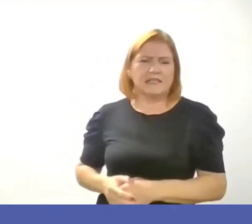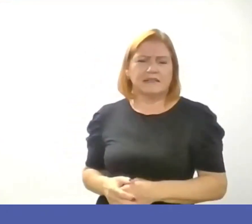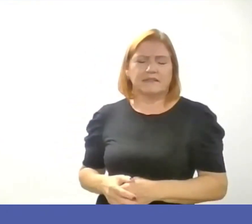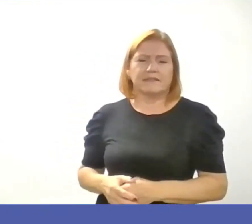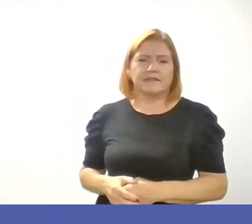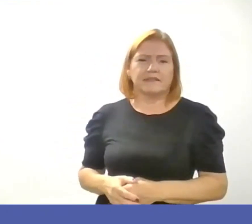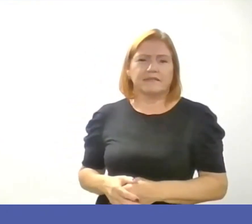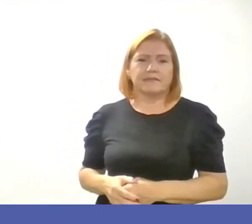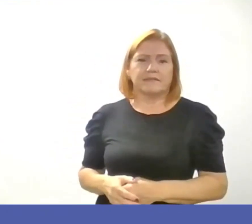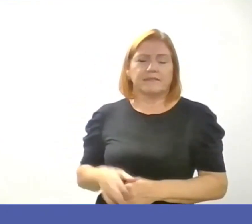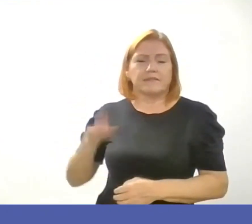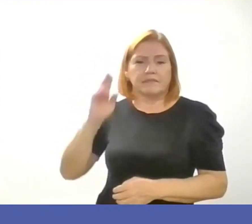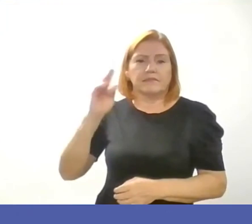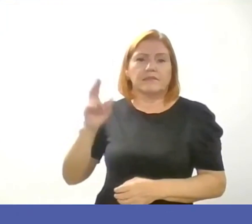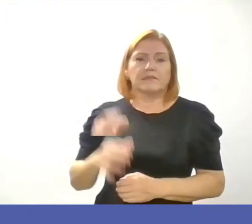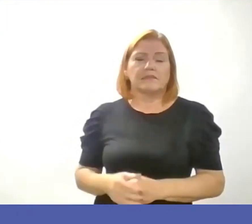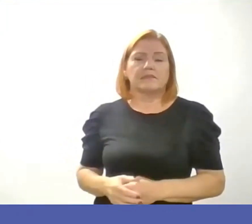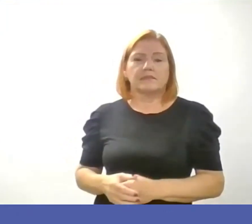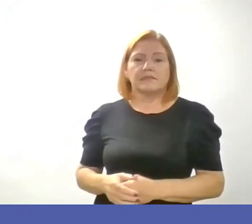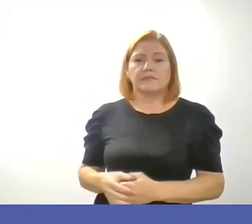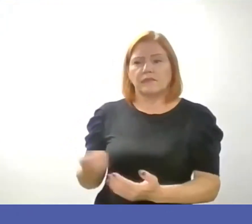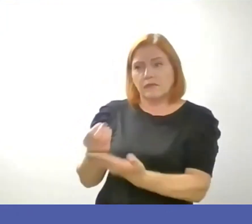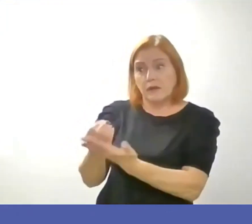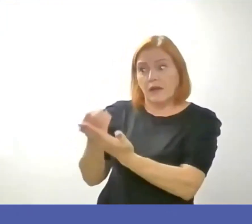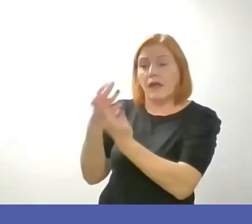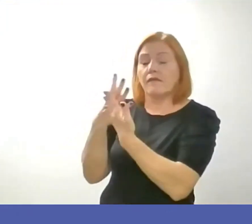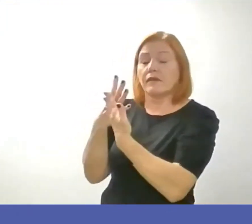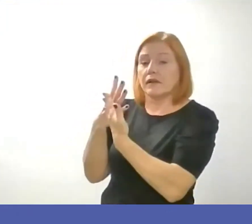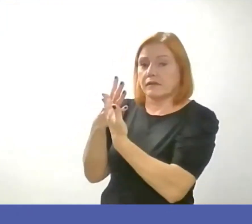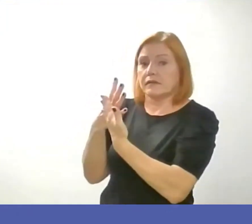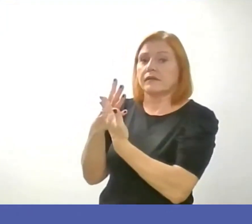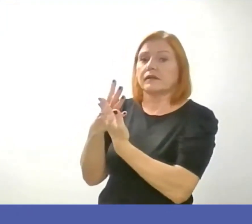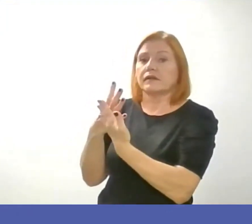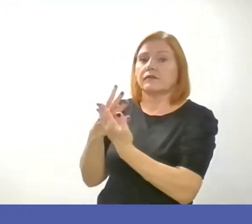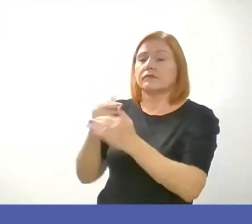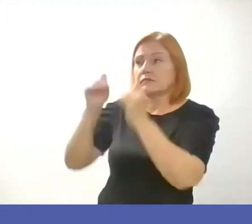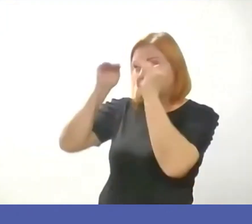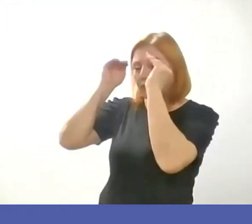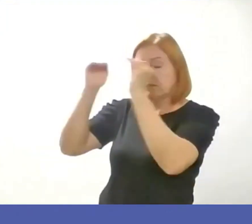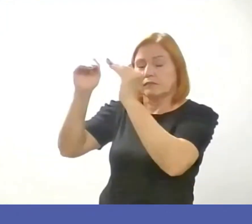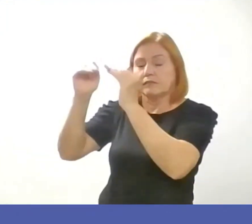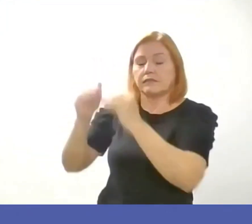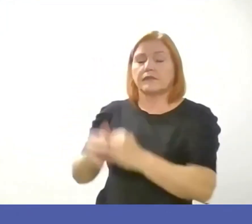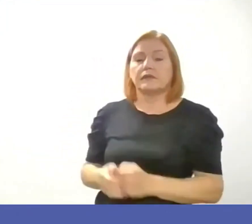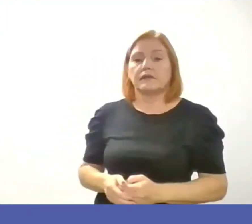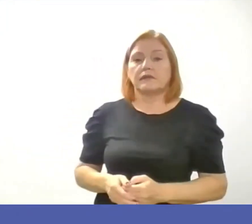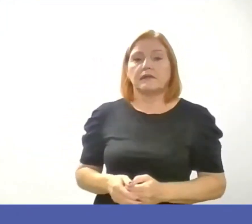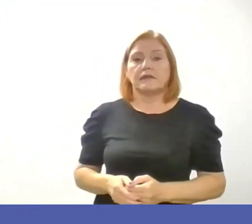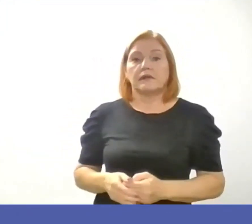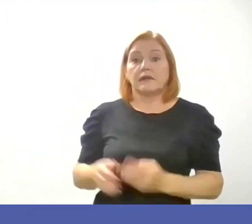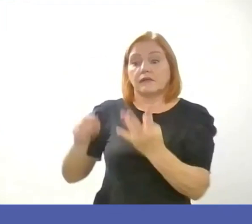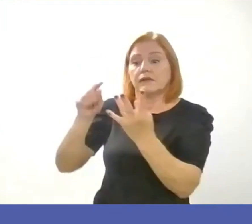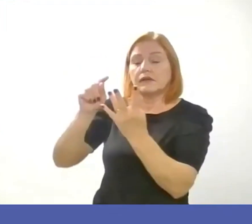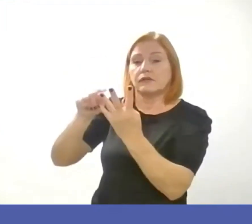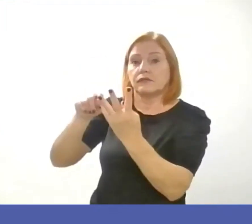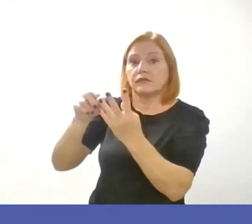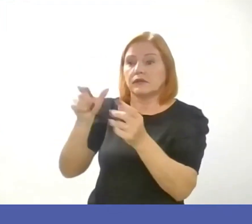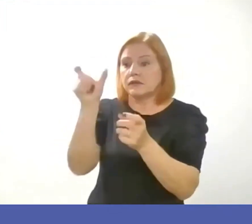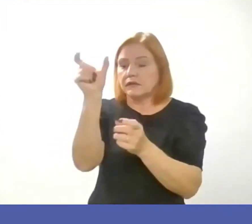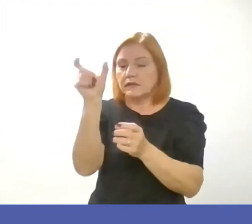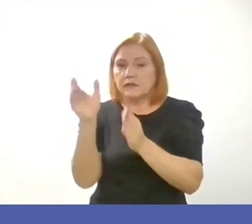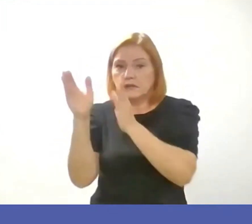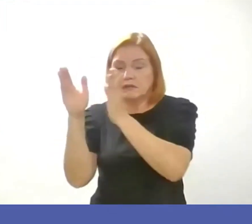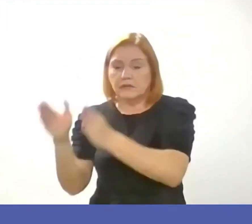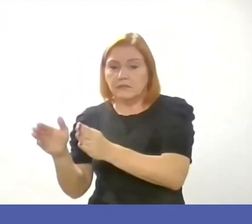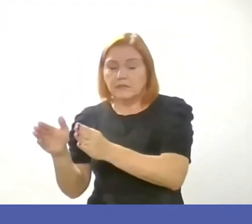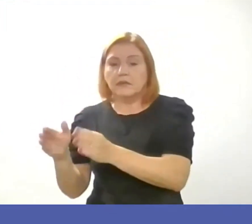ao Senhor, não é? E no terceiro período, houve também os que, né, fizeram isso. E os do quarto período,